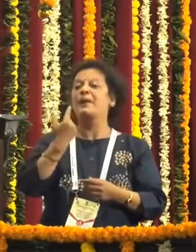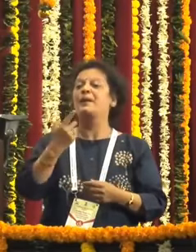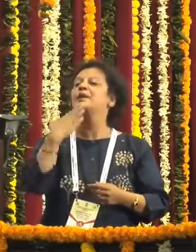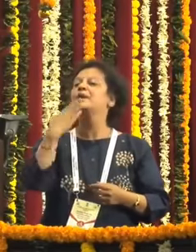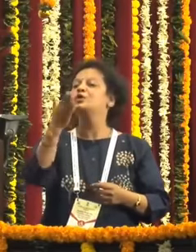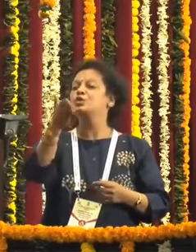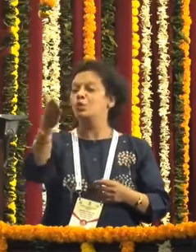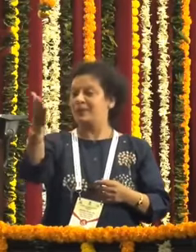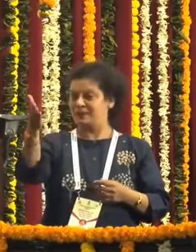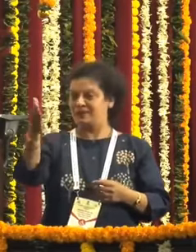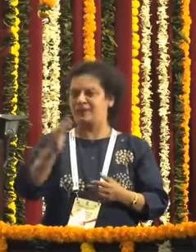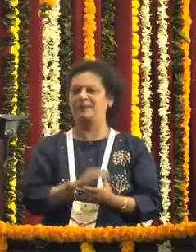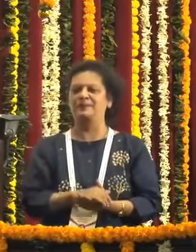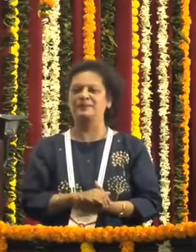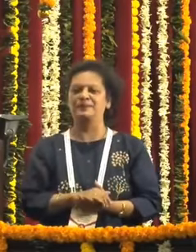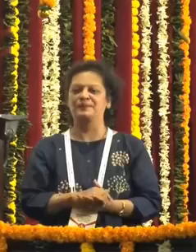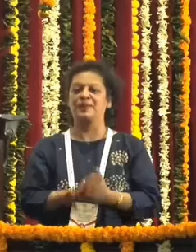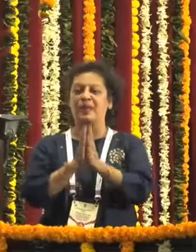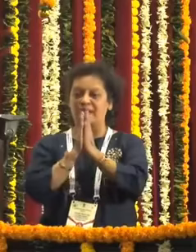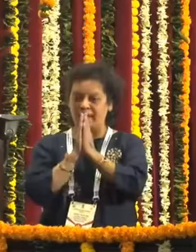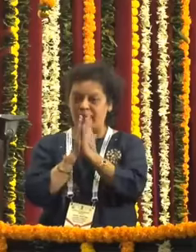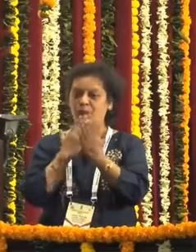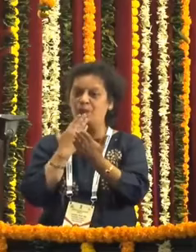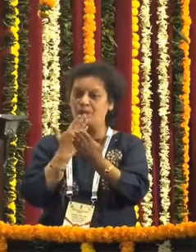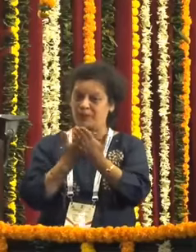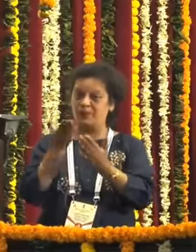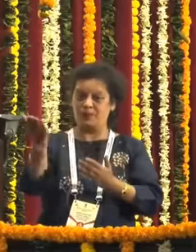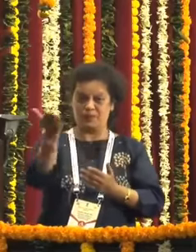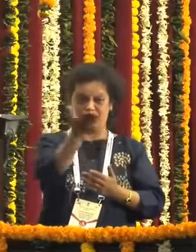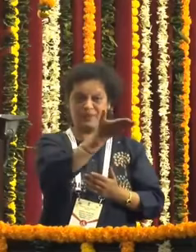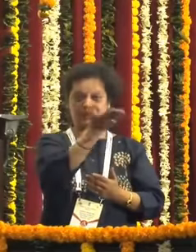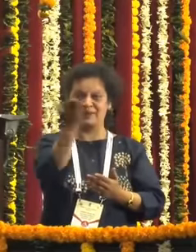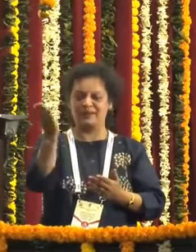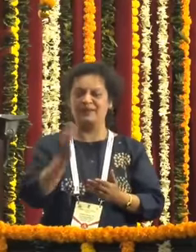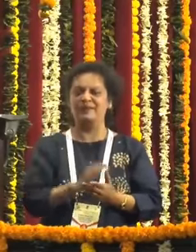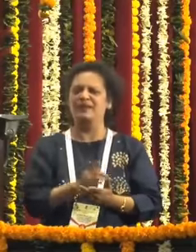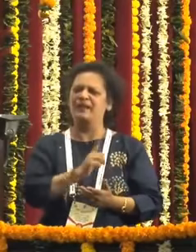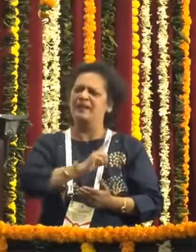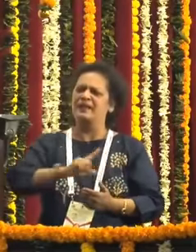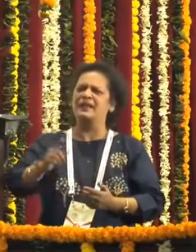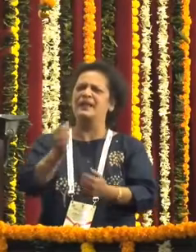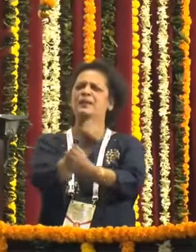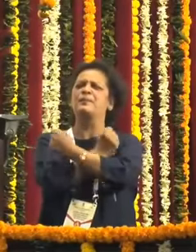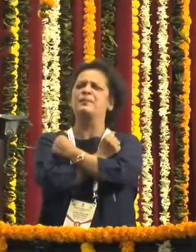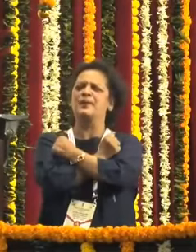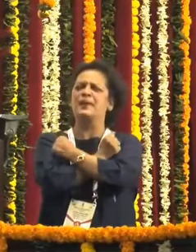देतो, आपल्या सगळ्यांना धन्यवाद देतो. असंच प्रेम कायम असू